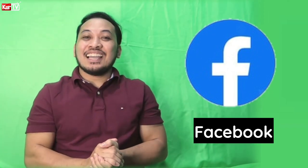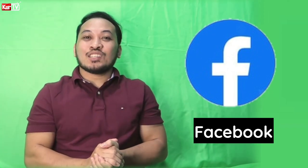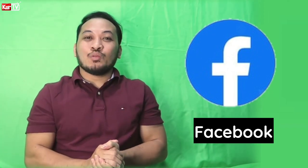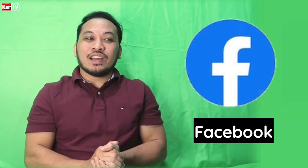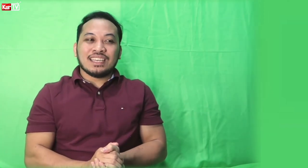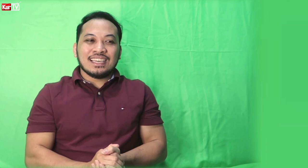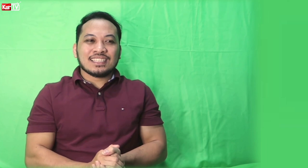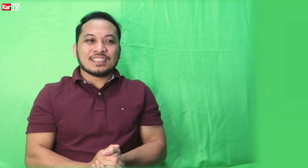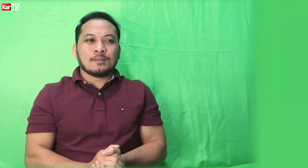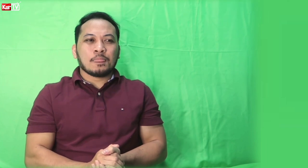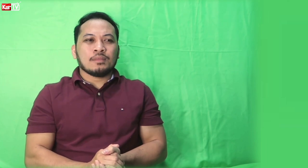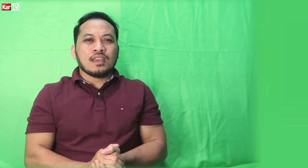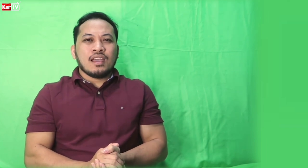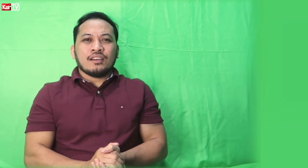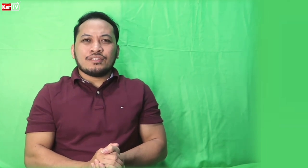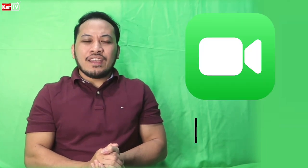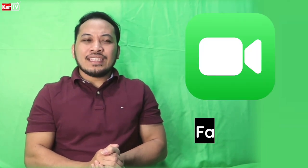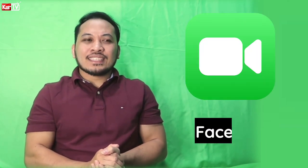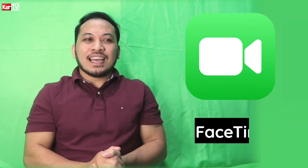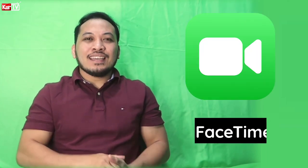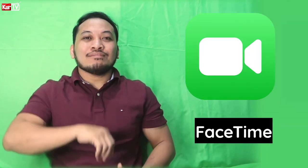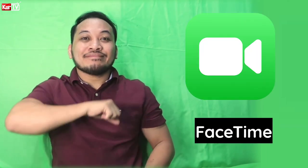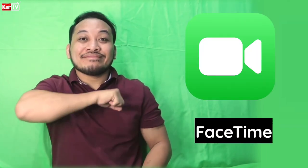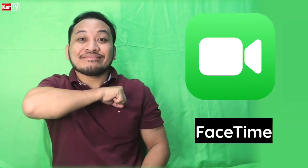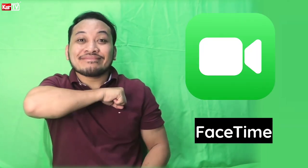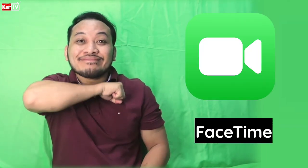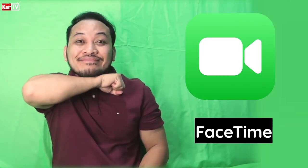Next one is FaceTime.